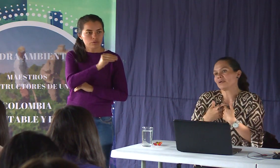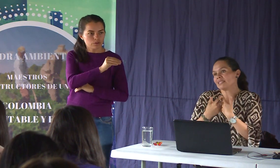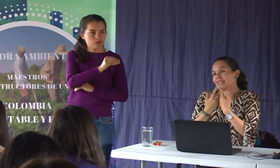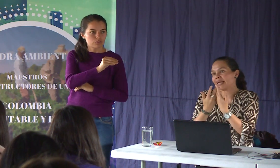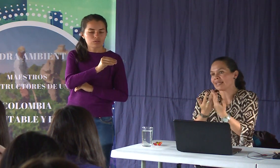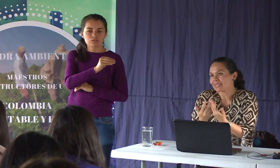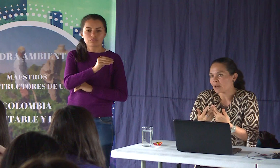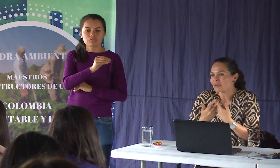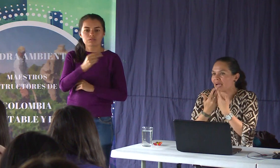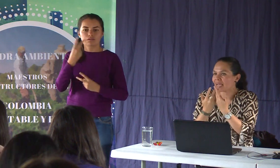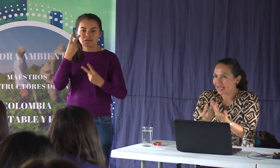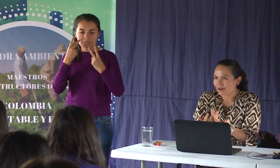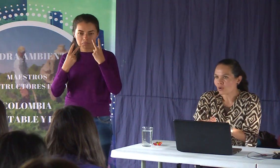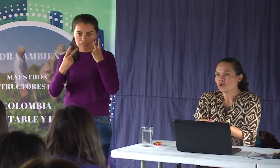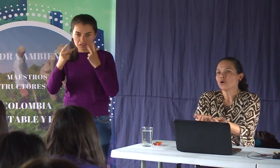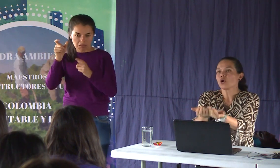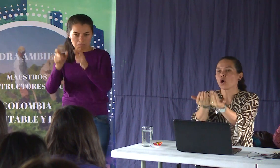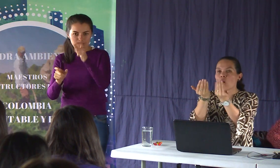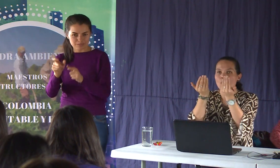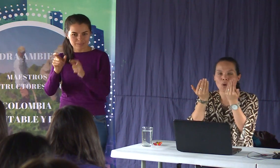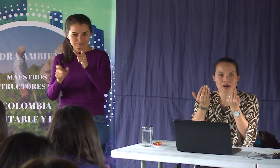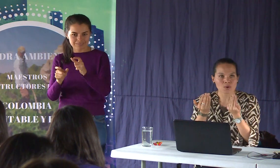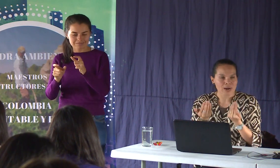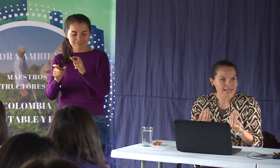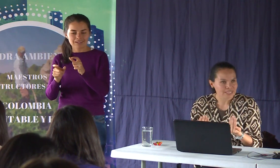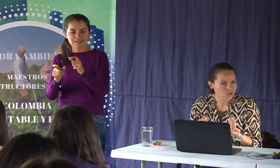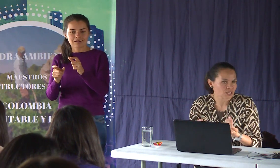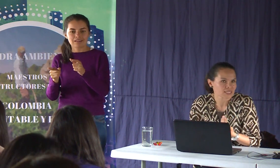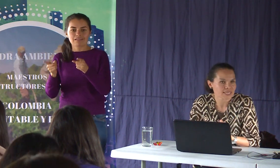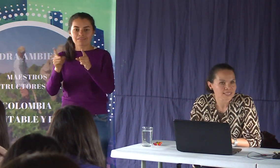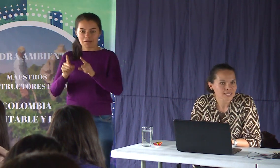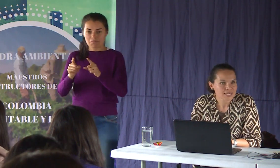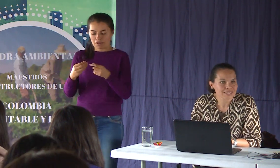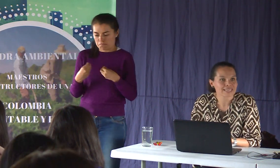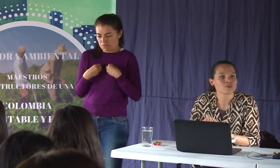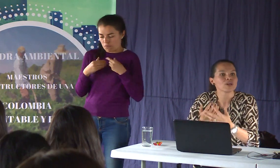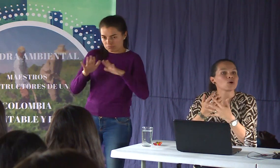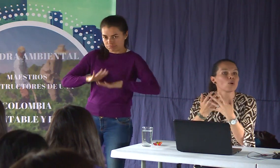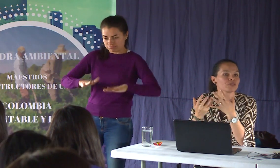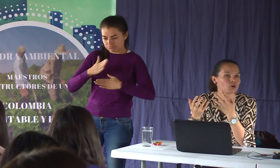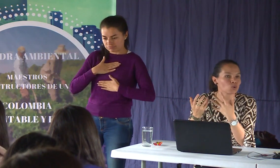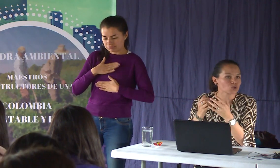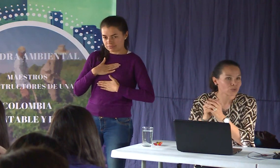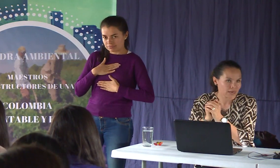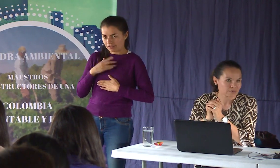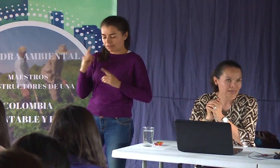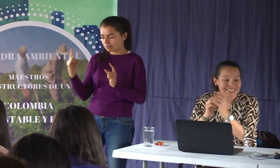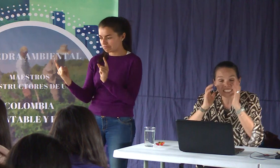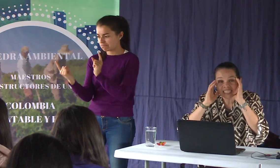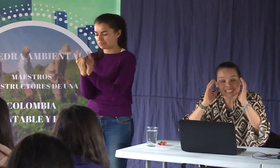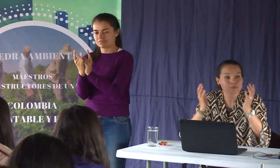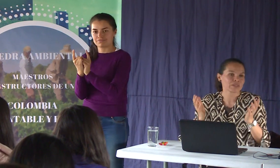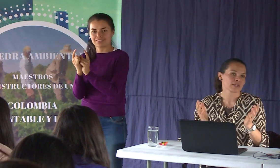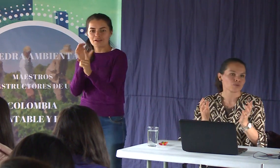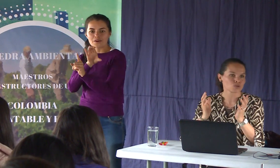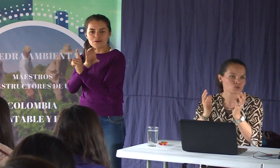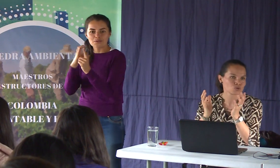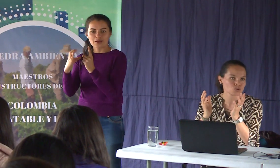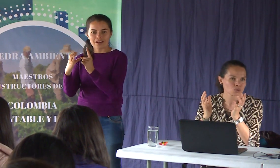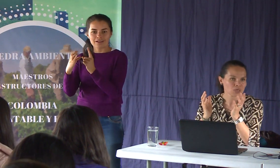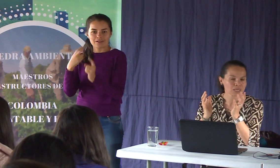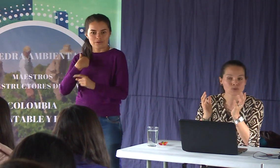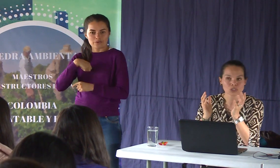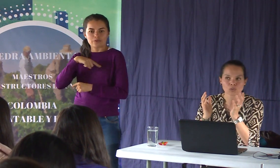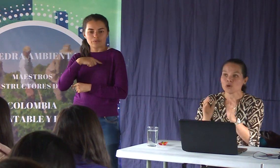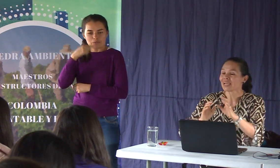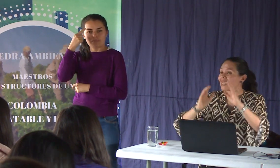al visitante, al viajero, como al lugareño que está allí, tener un encuentro cultural. Desde allí pensamos